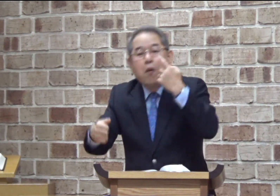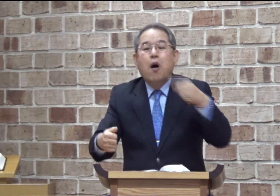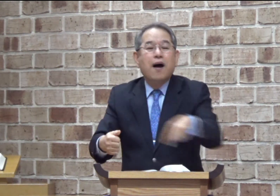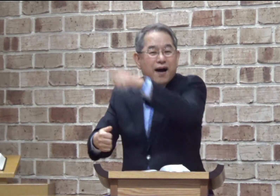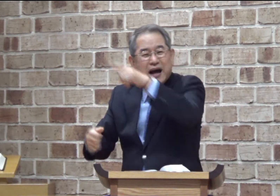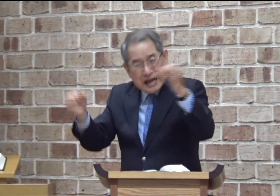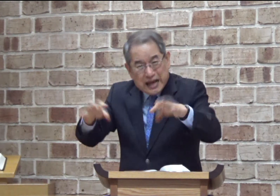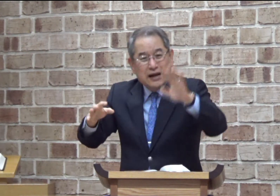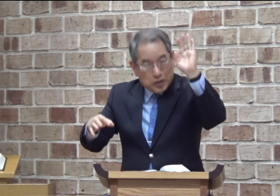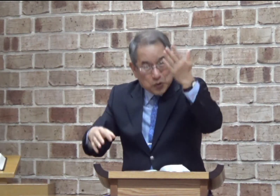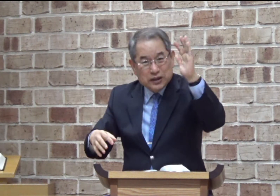것을 알고